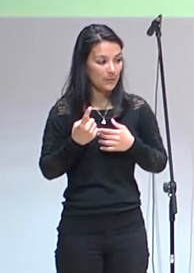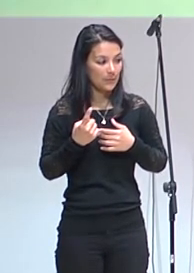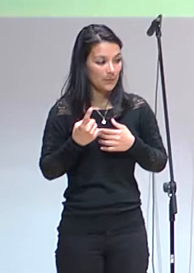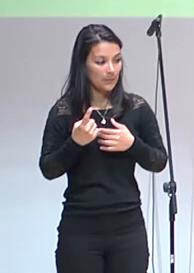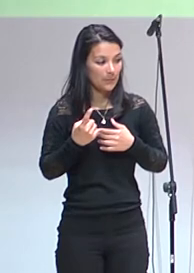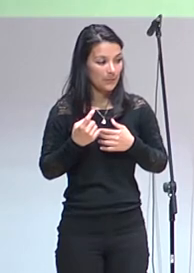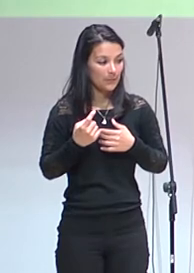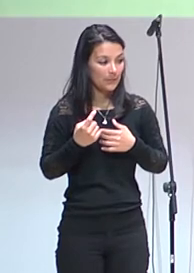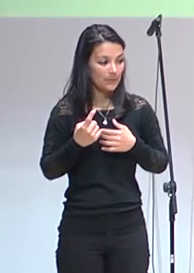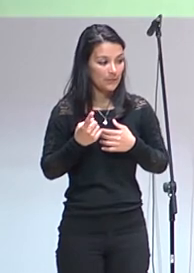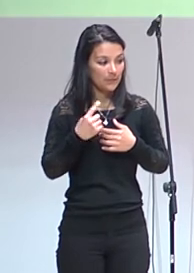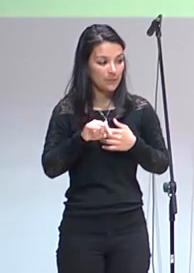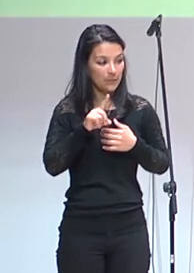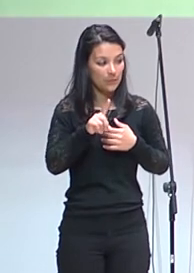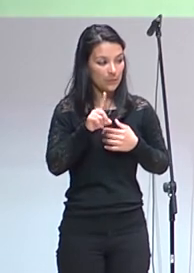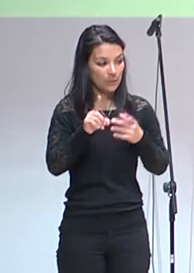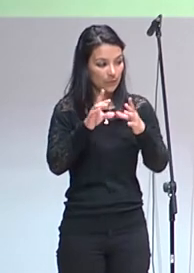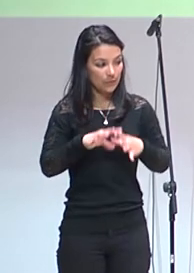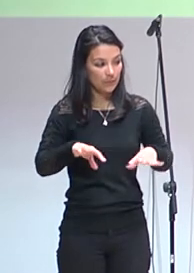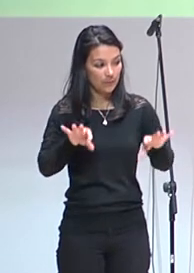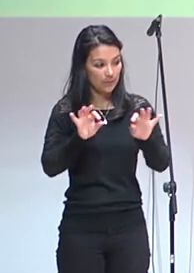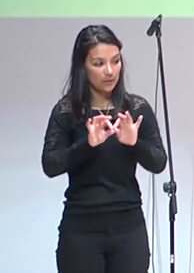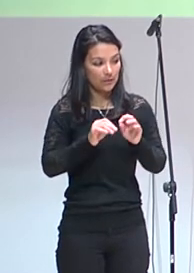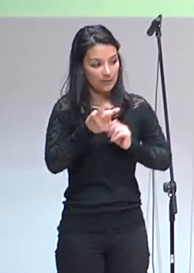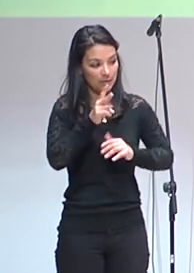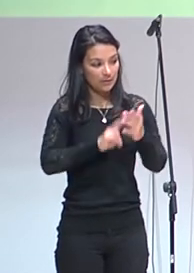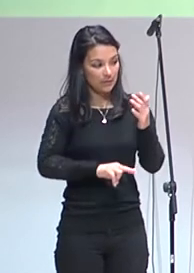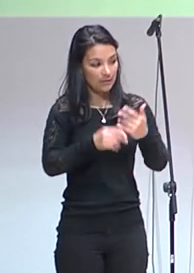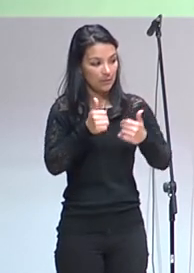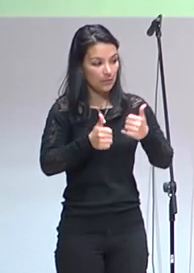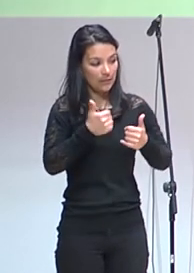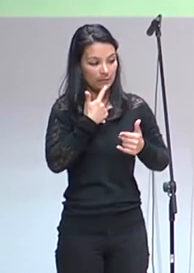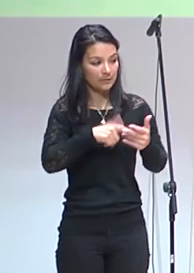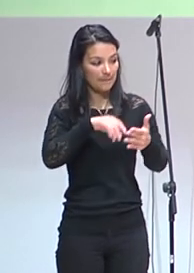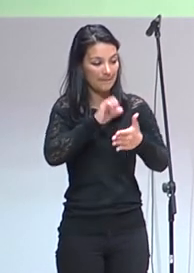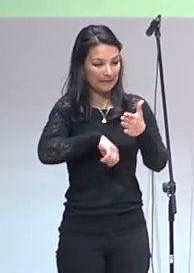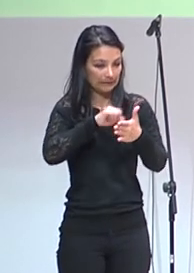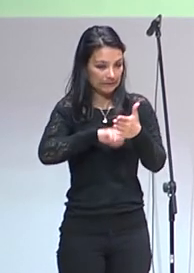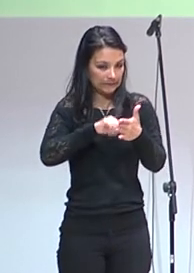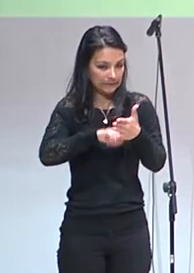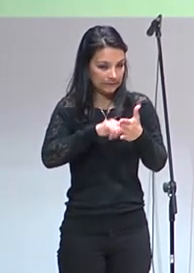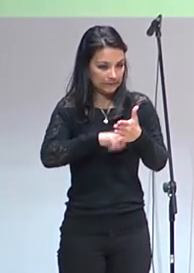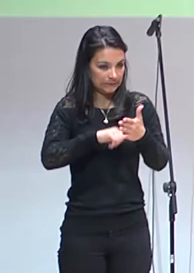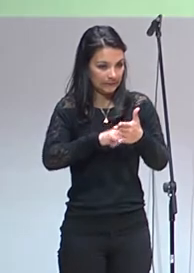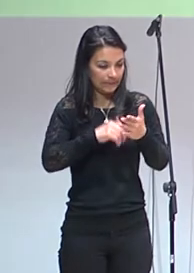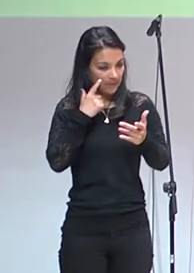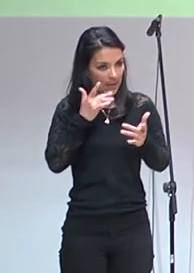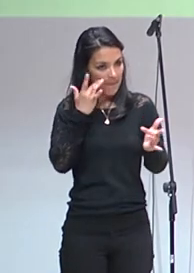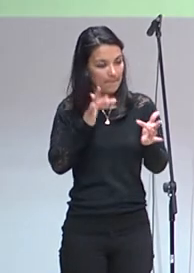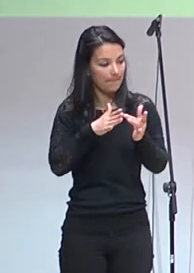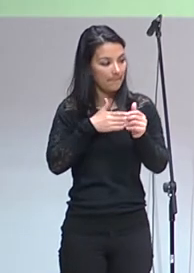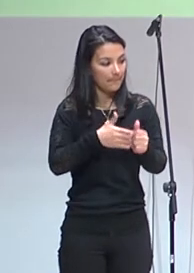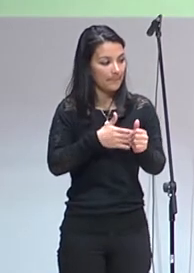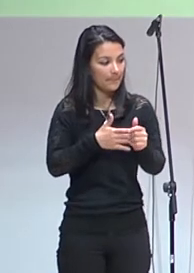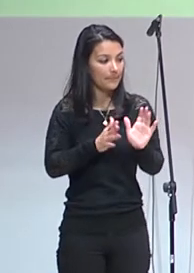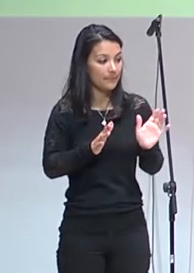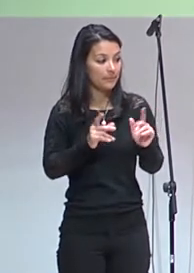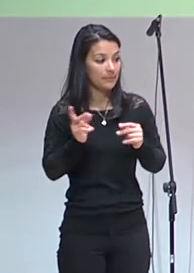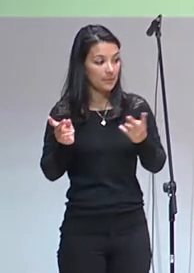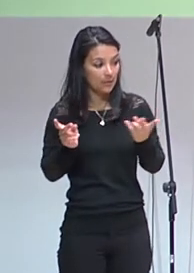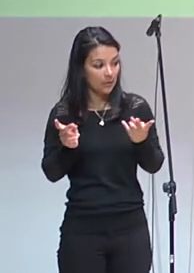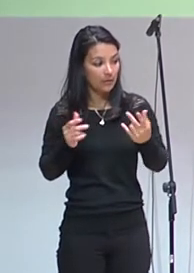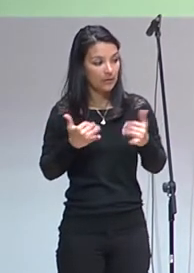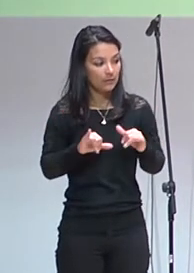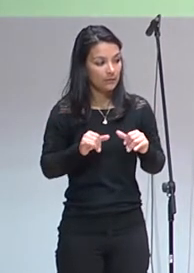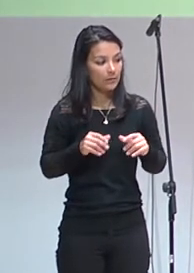Un producto muy importante en ambos casos son materiales didácticos. Muy corto, según ustedes, ¿cuál